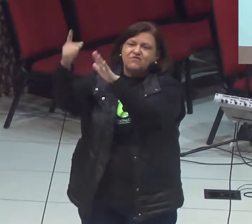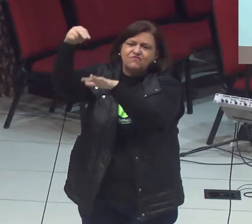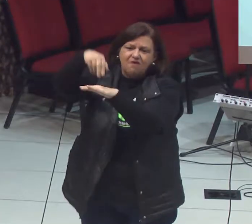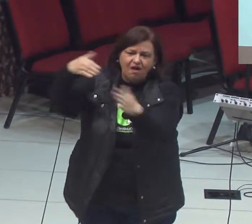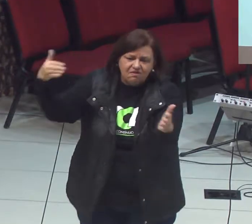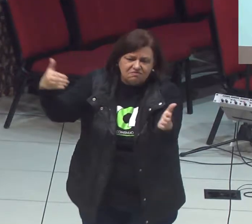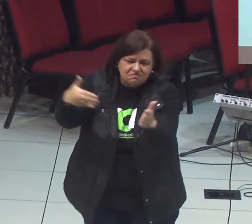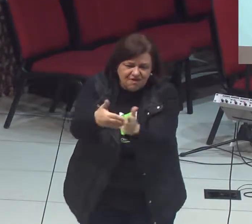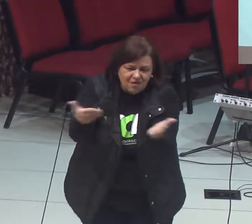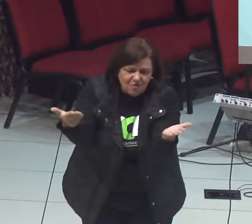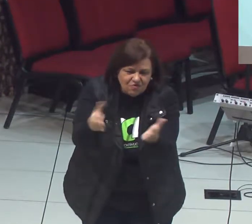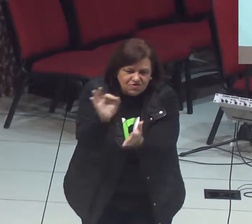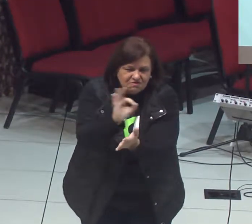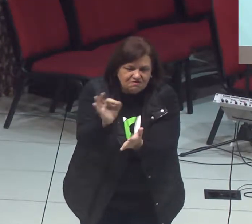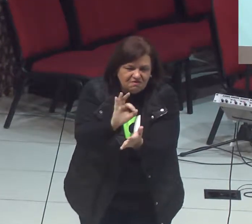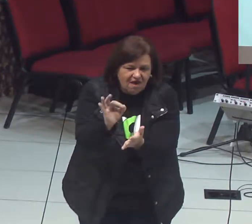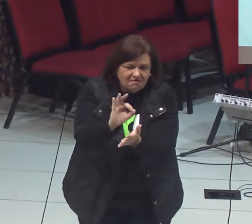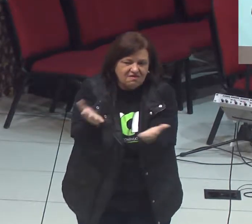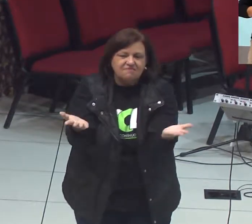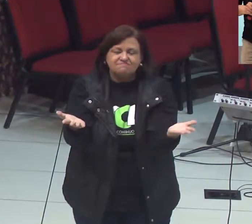Aqui, a irmã.